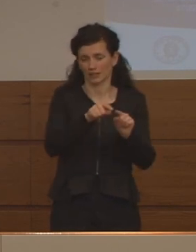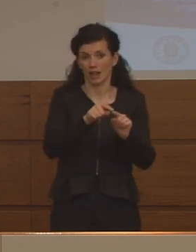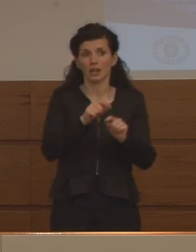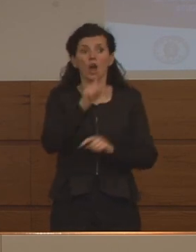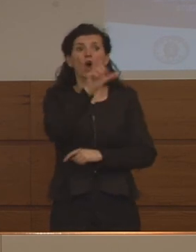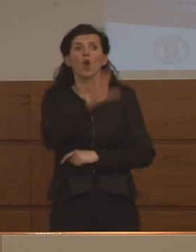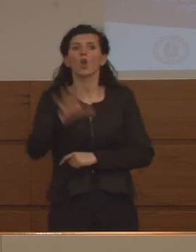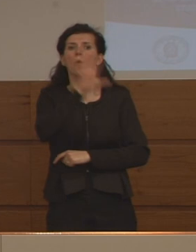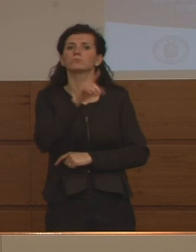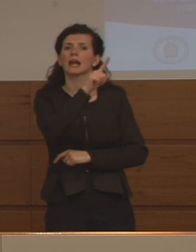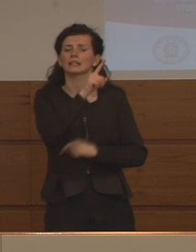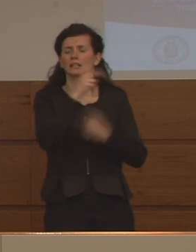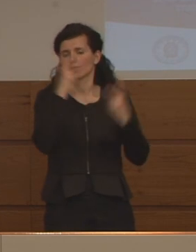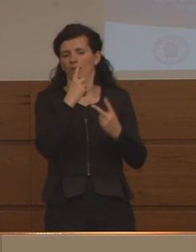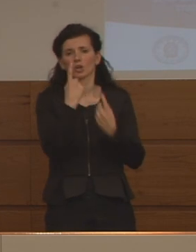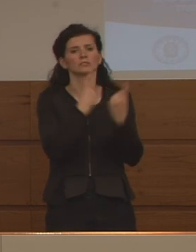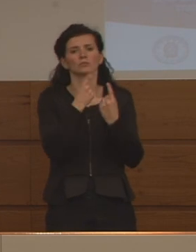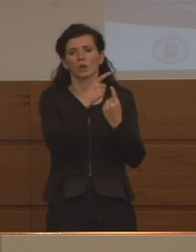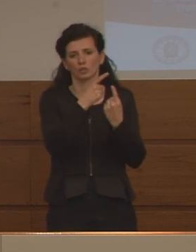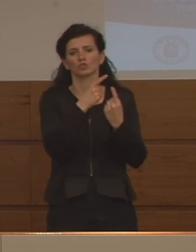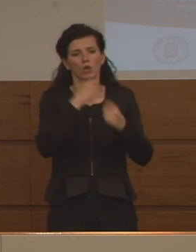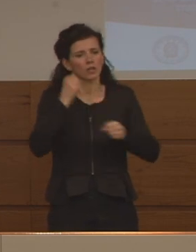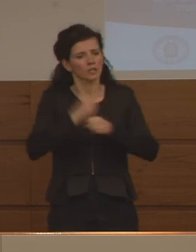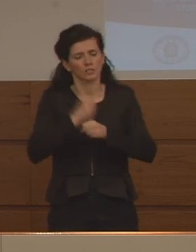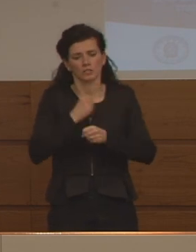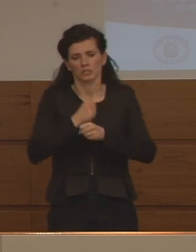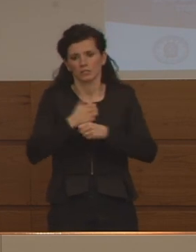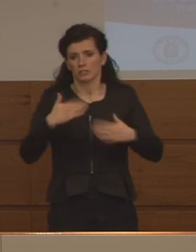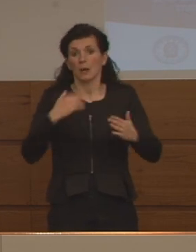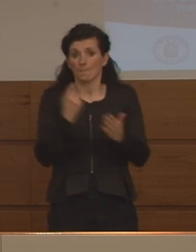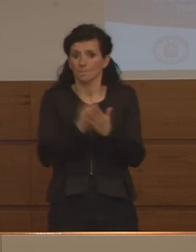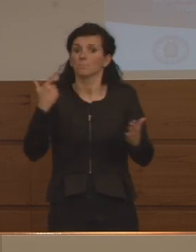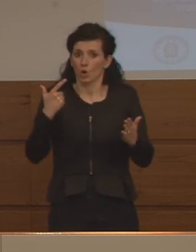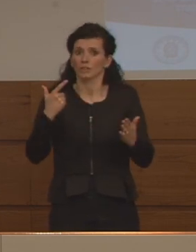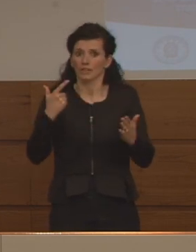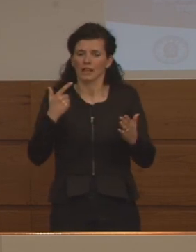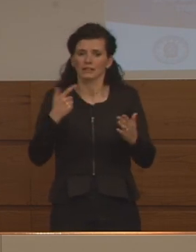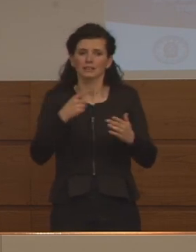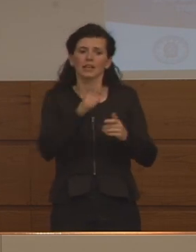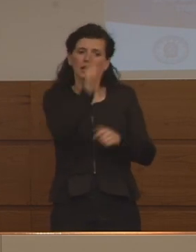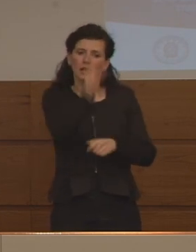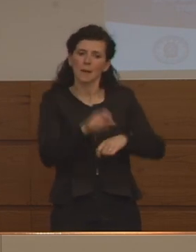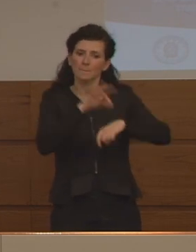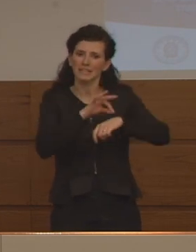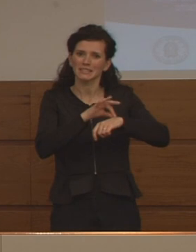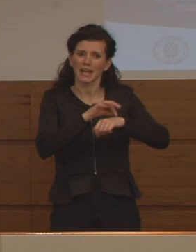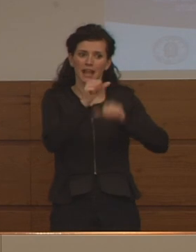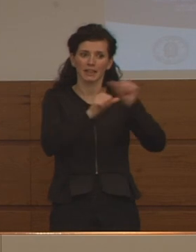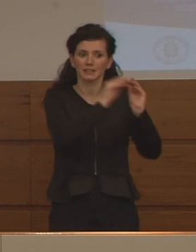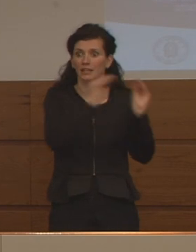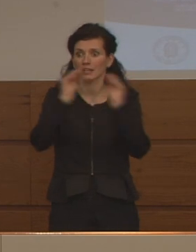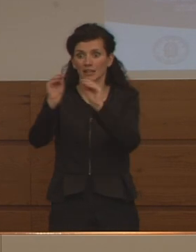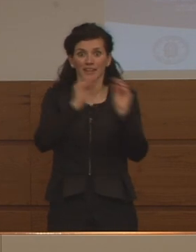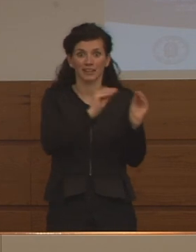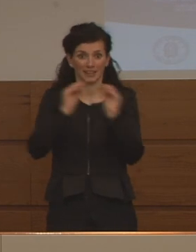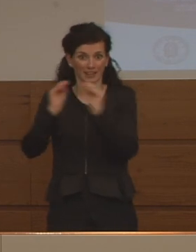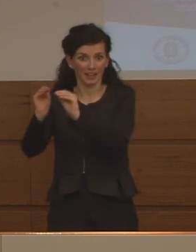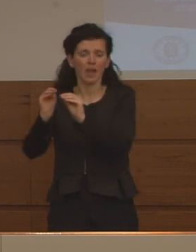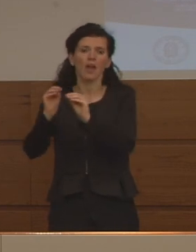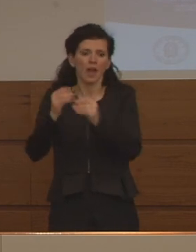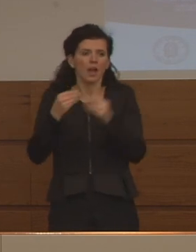una grande operazione ha permesso insieme con il movimento dei pazienti nel resto in italia di alleggerire le